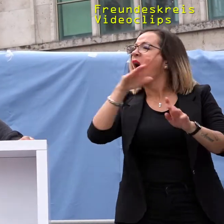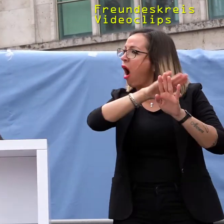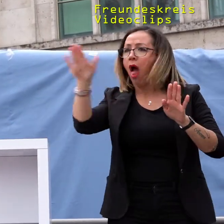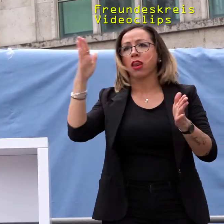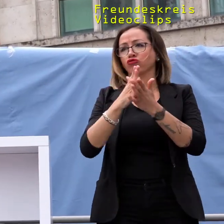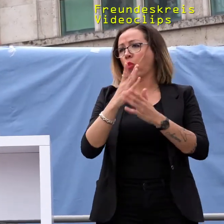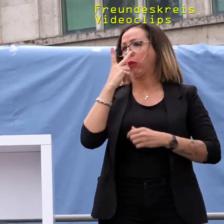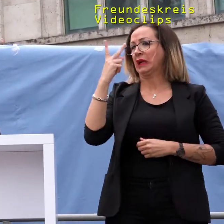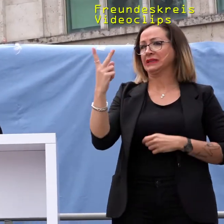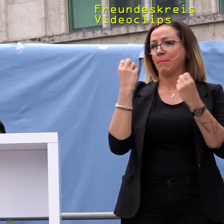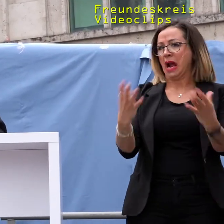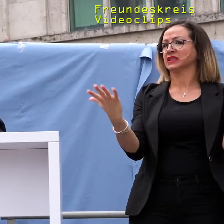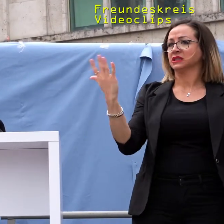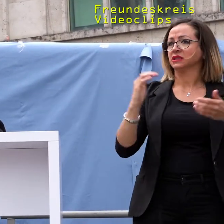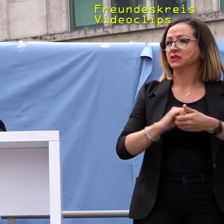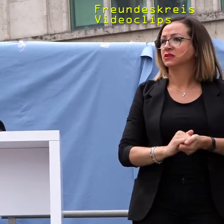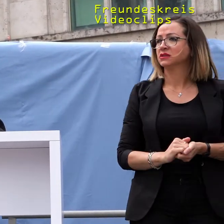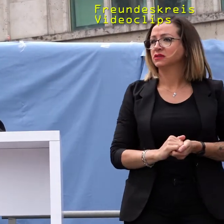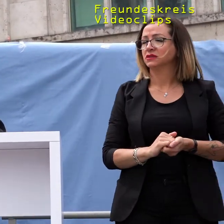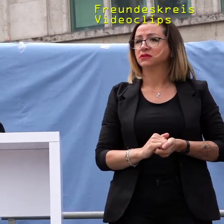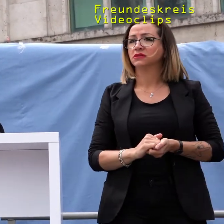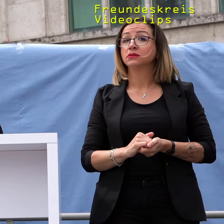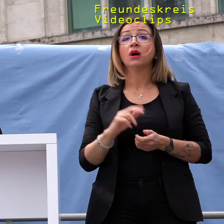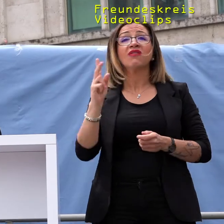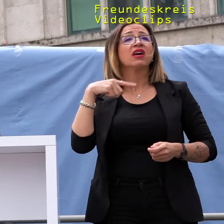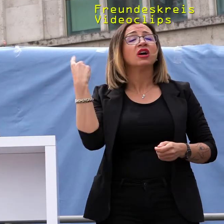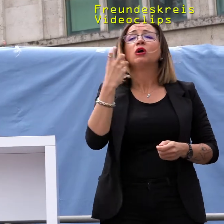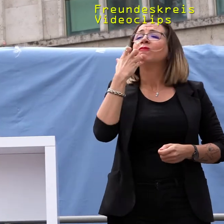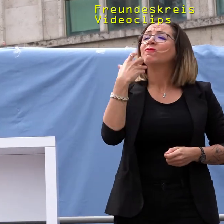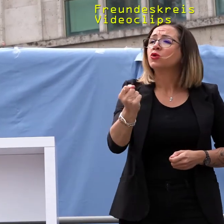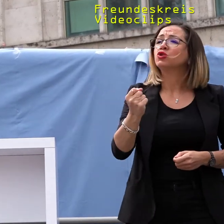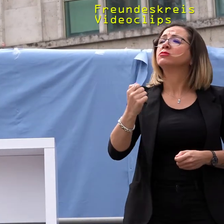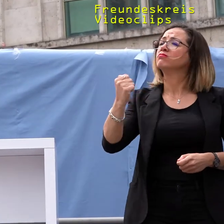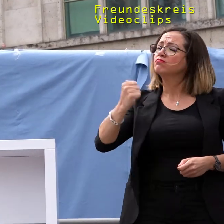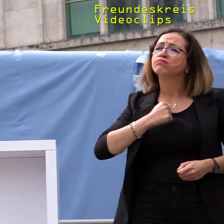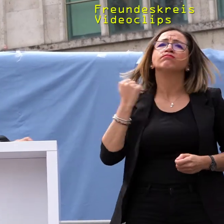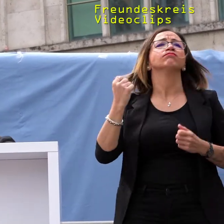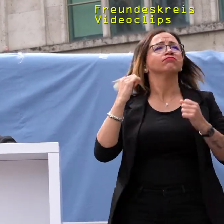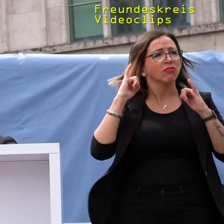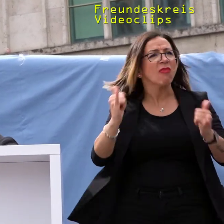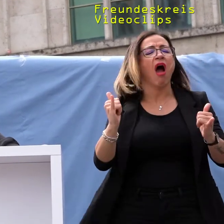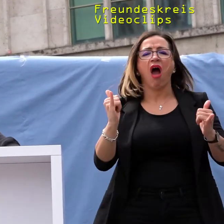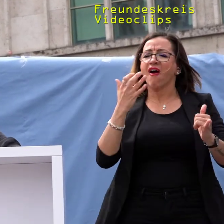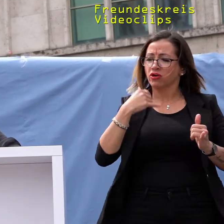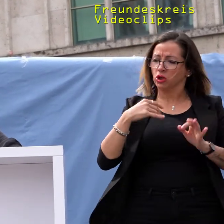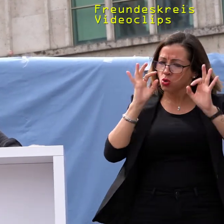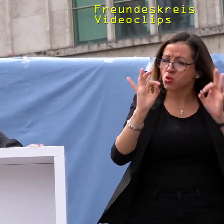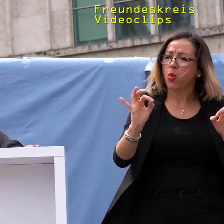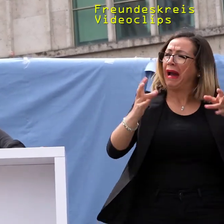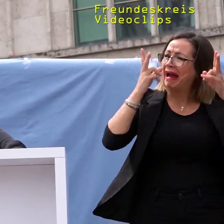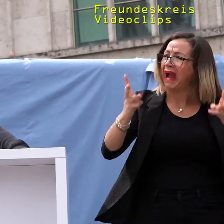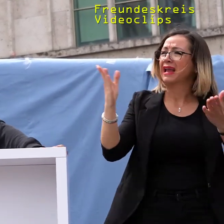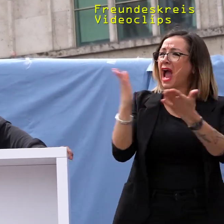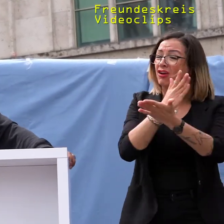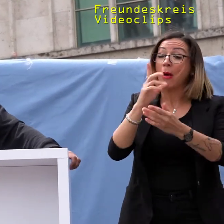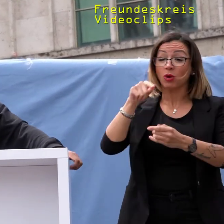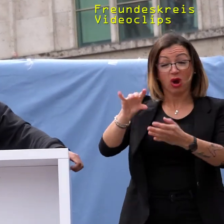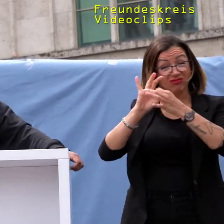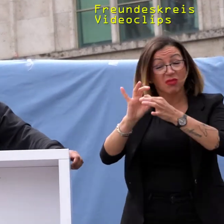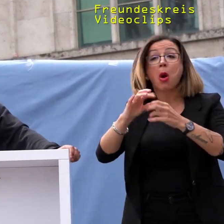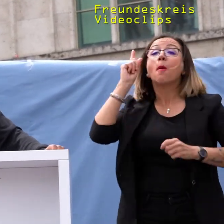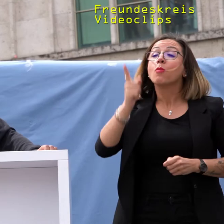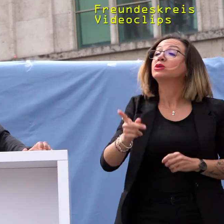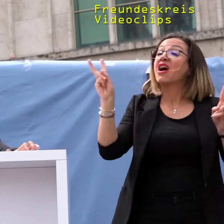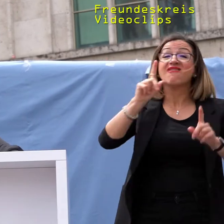Wenn es also unser Wunsch, nein, vielmehr unser Wille ist, gute und richtige Entscheidungen zu treffen, dann ist es auch unsere Pflicht, Leid und Unrecht zu bekämpfen,